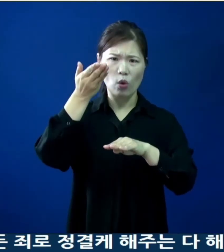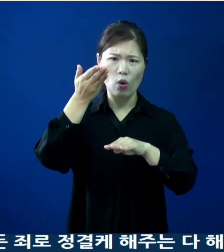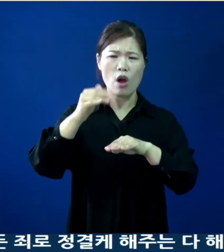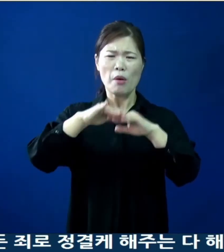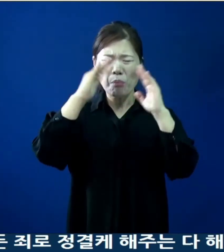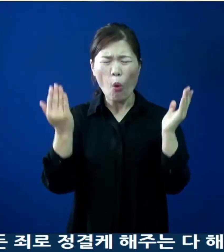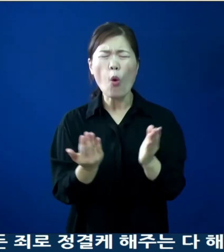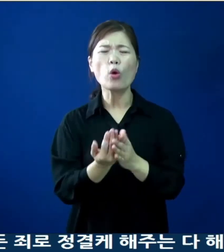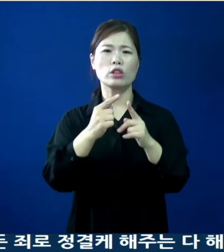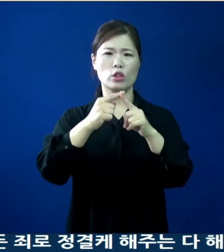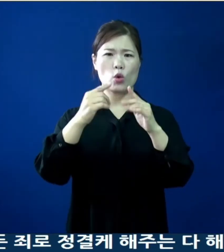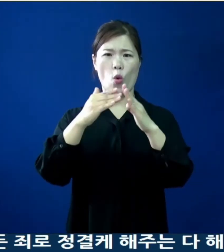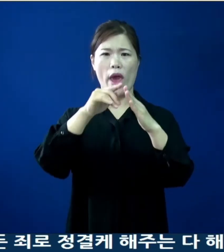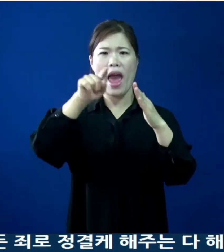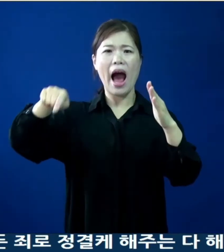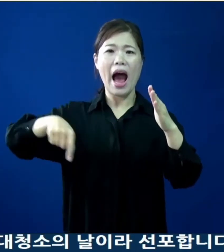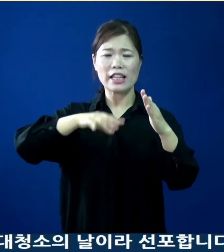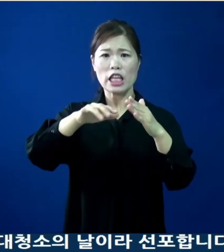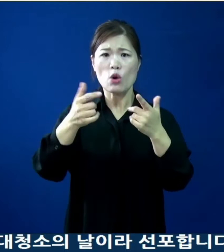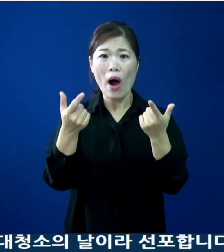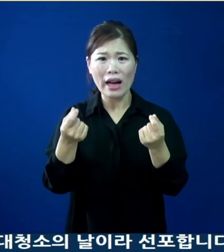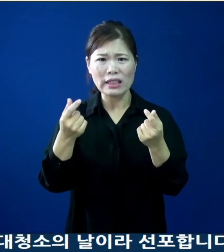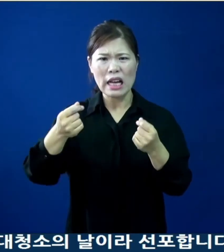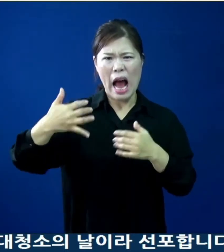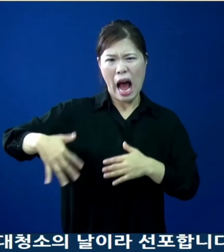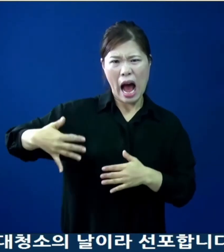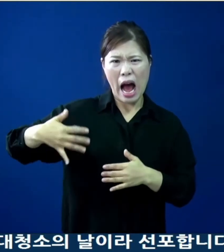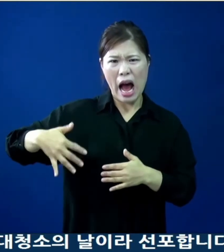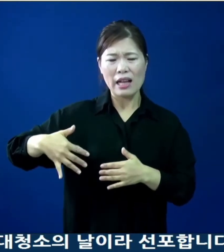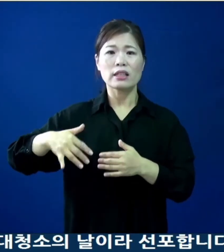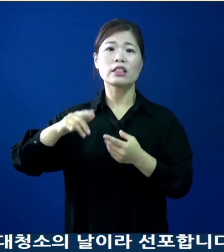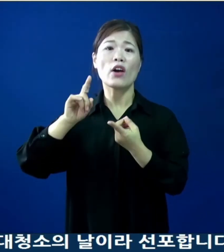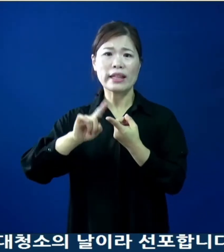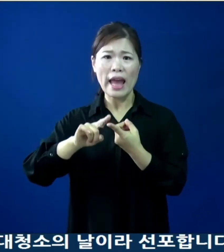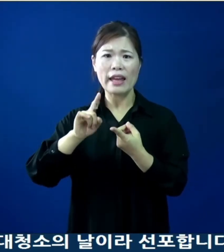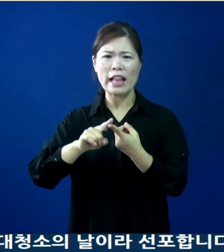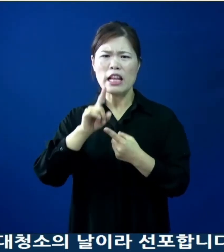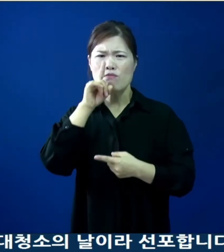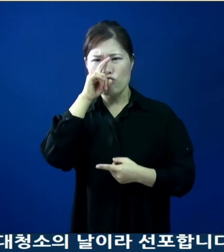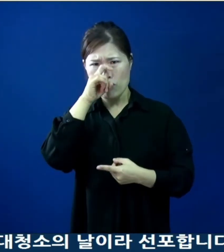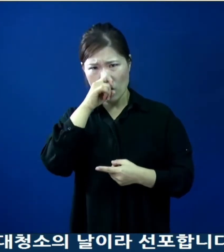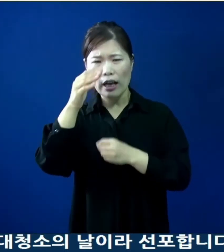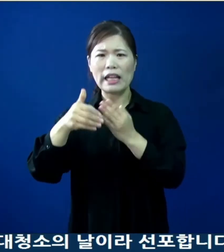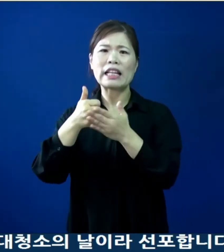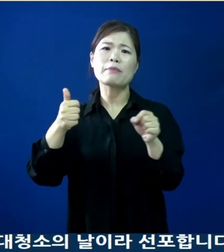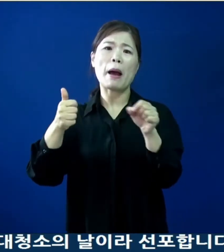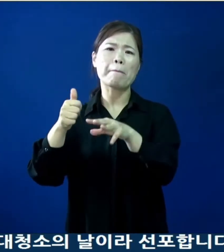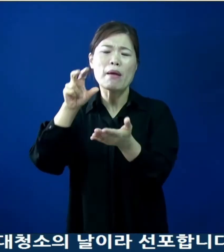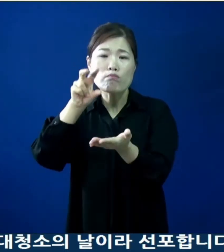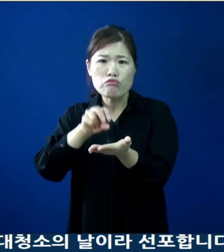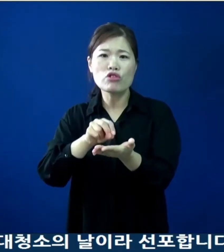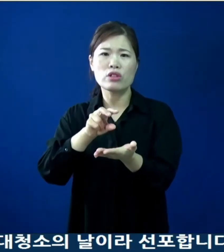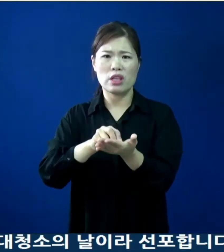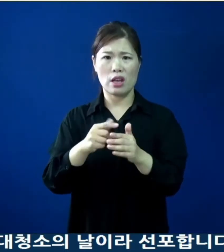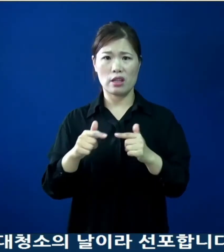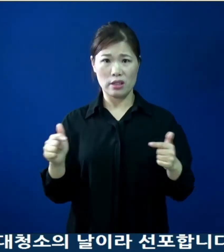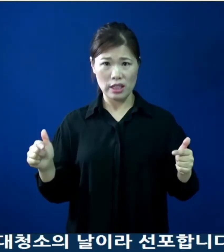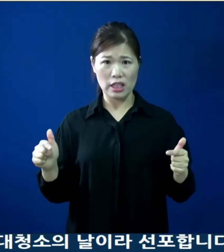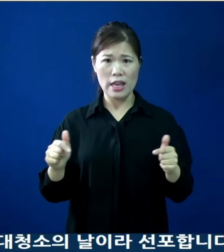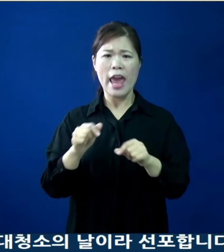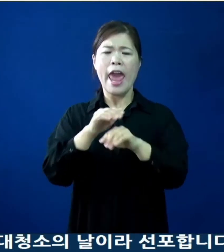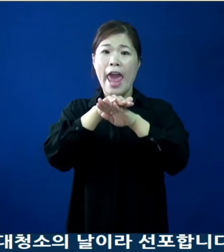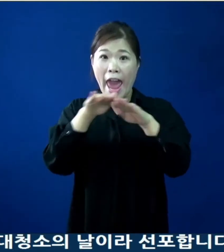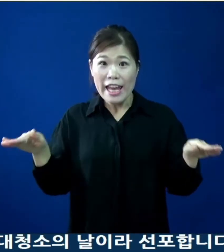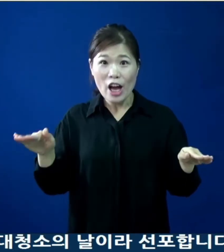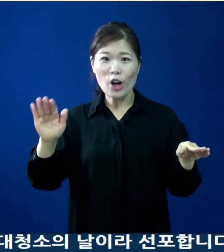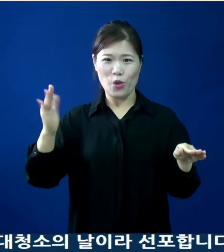교회 안에도 이런 미진된 하나님 앞에서의 불결한 문제들이, 하나님 앞에 옳지 않은 문제들이